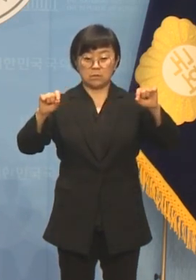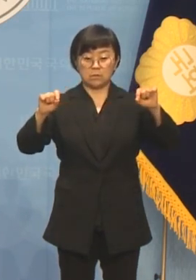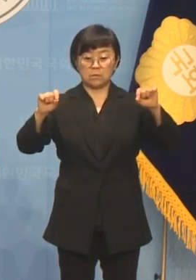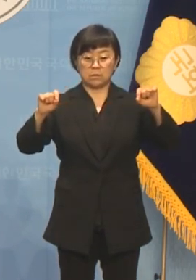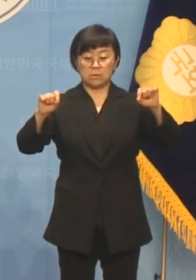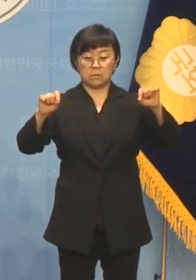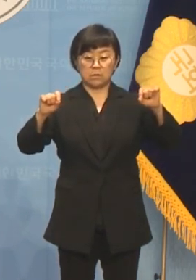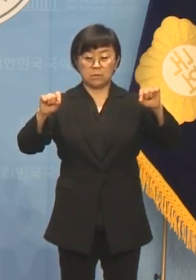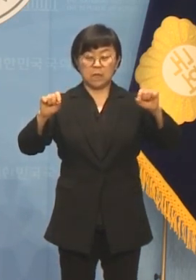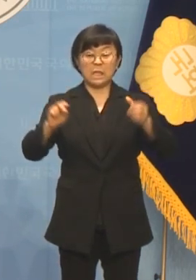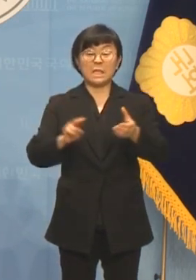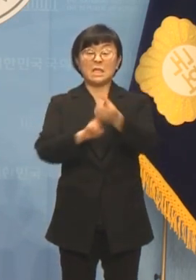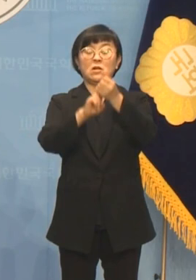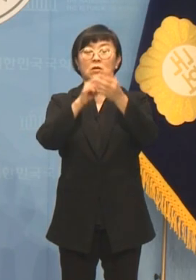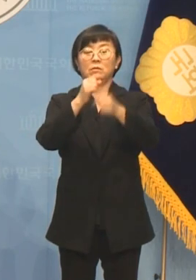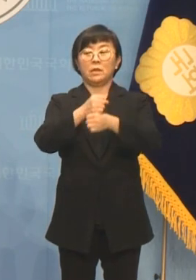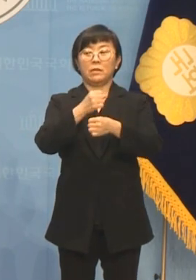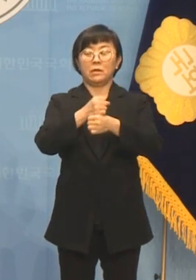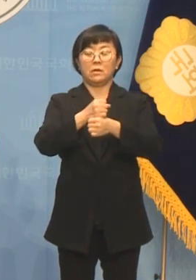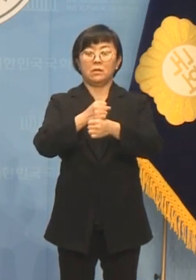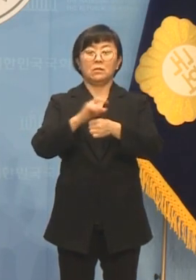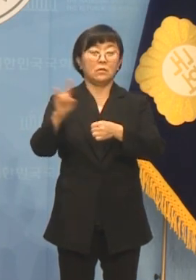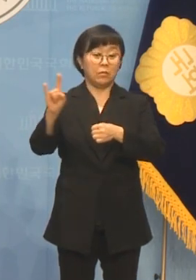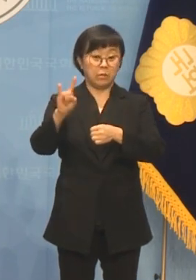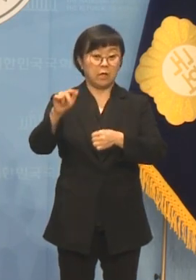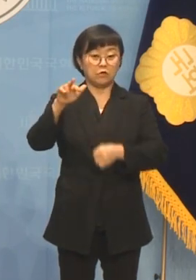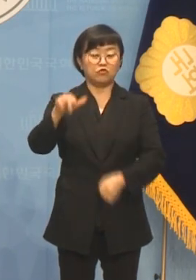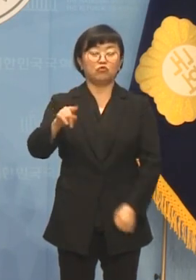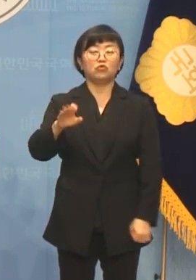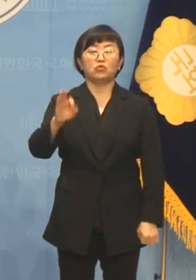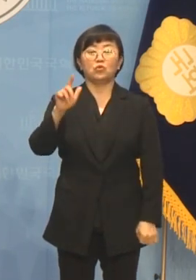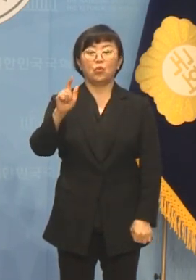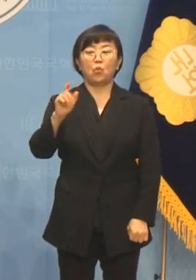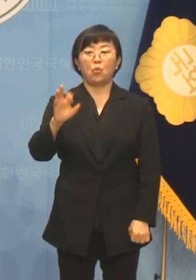미포만의 기적을 일궈낸 현대중공업이 있습니다.